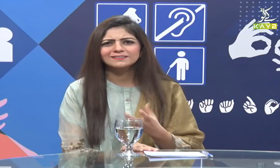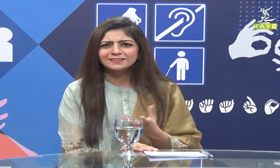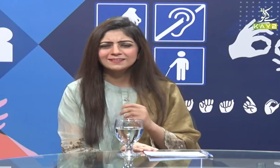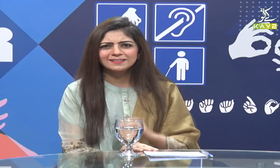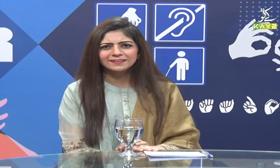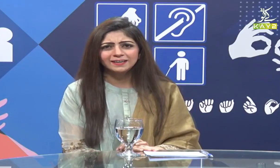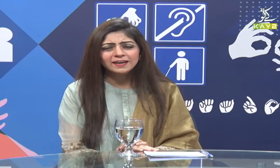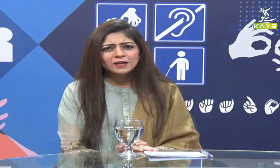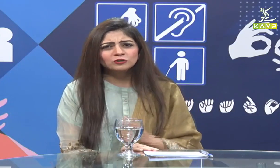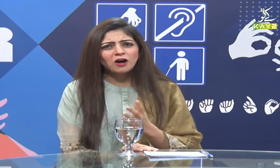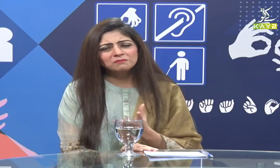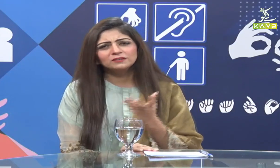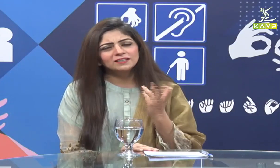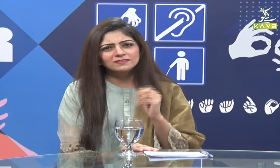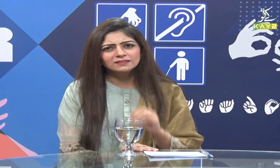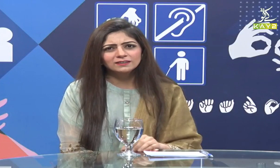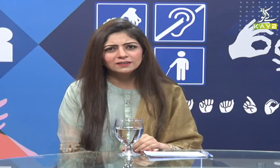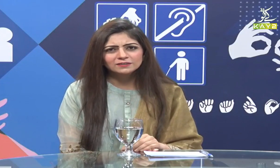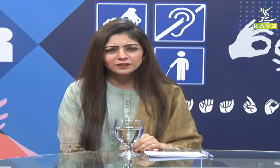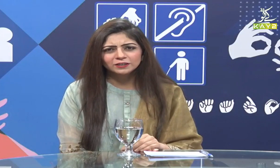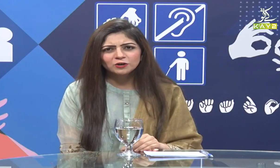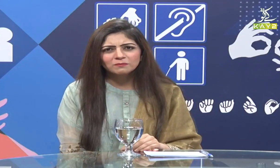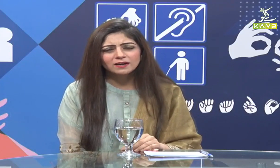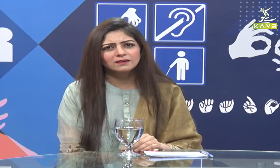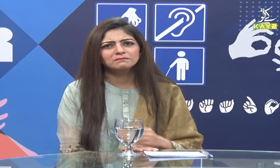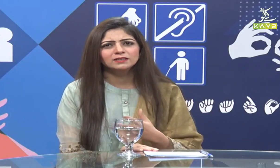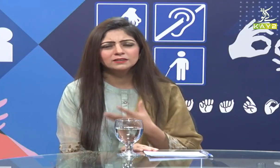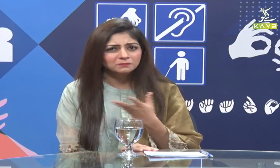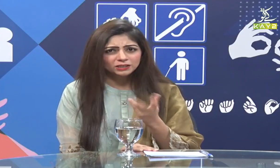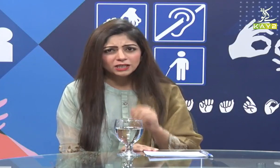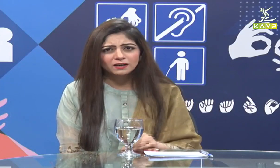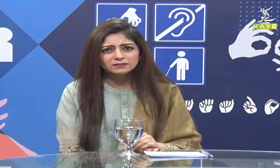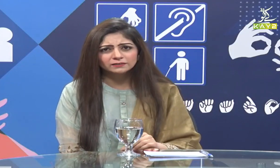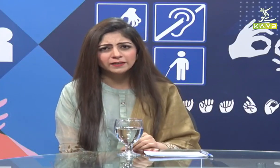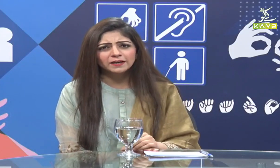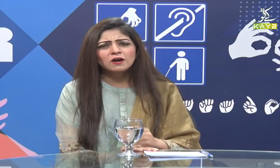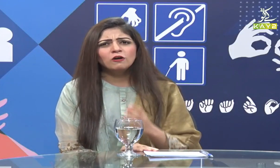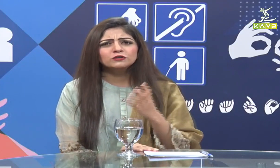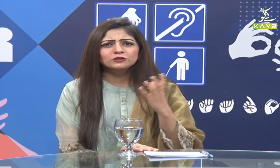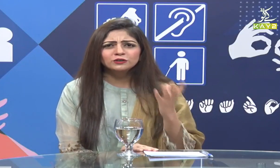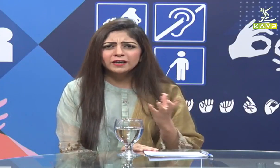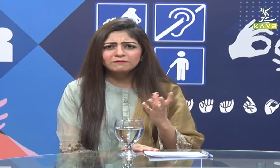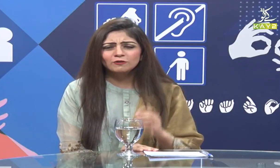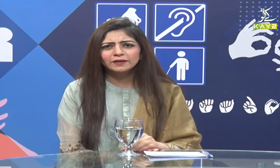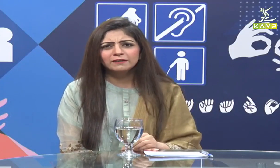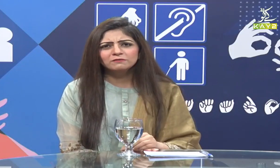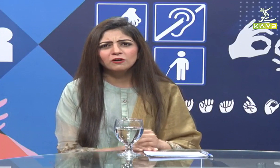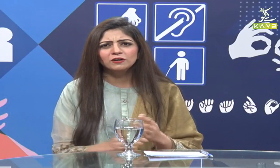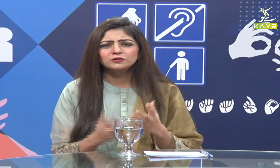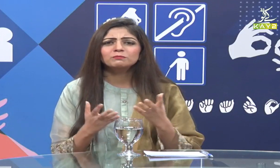स्किल सीख लें तो आप कितनी ज़िंदगियों में तब्दीलियाँ ला सकते हैं। और जो डेफ़ लोग हैं और जो